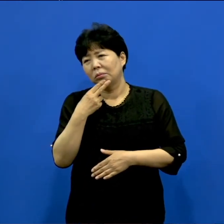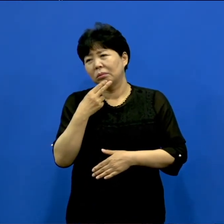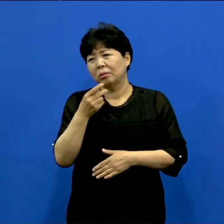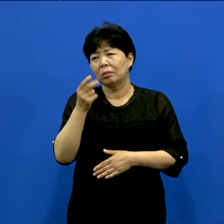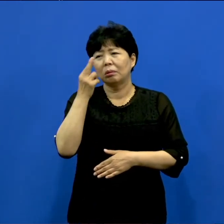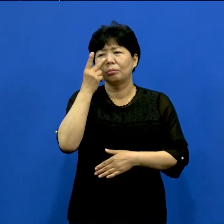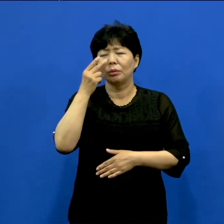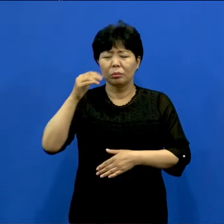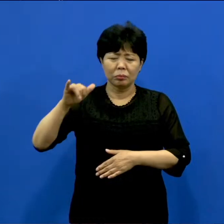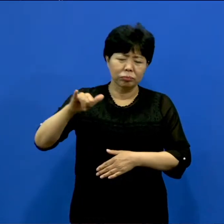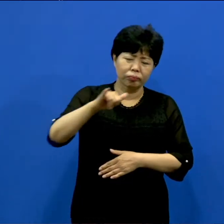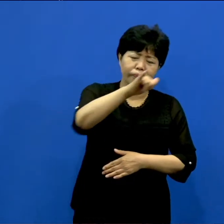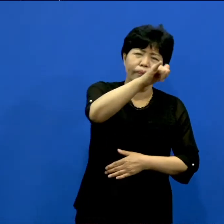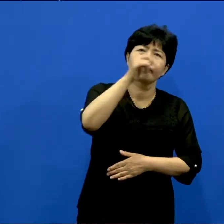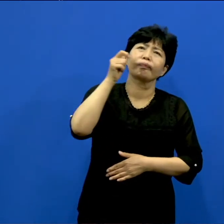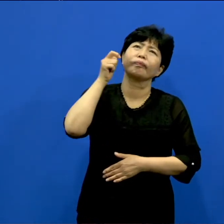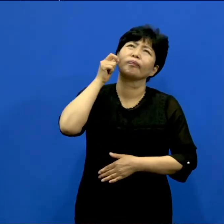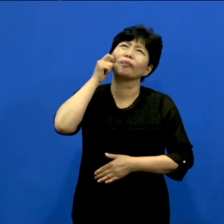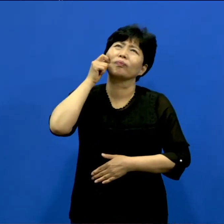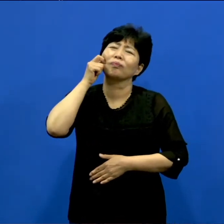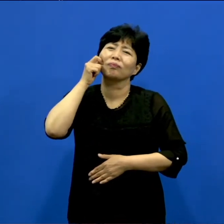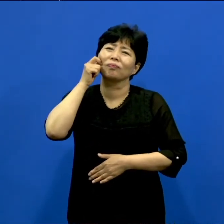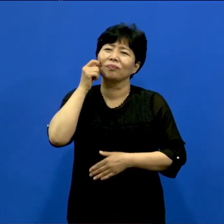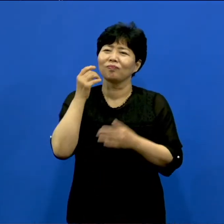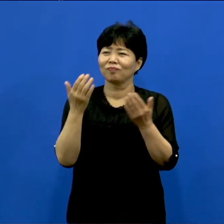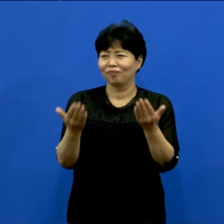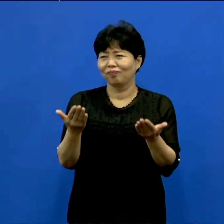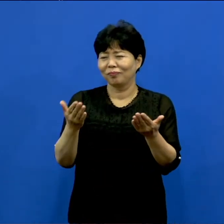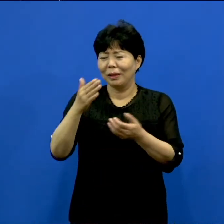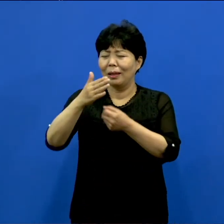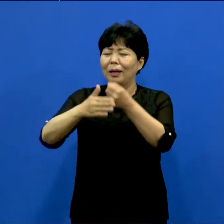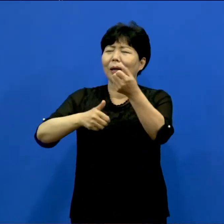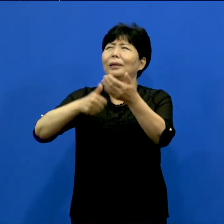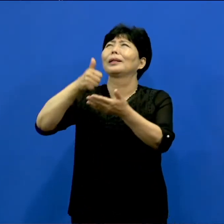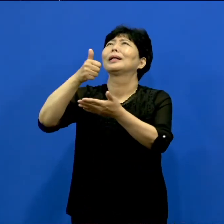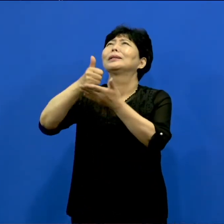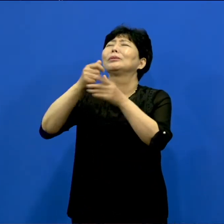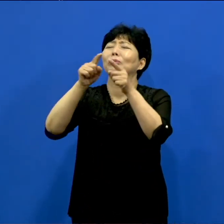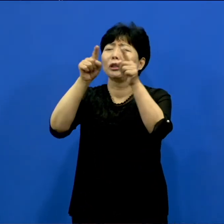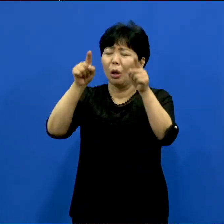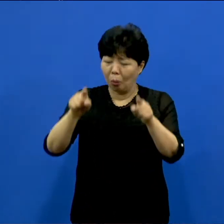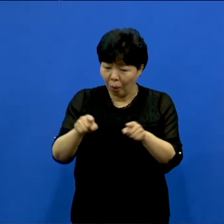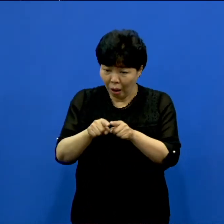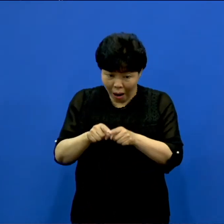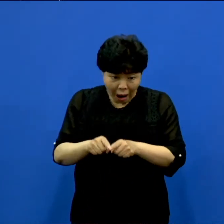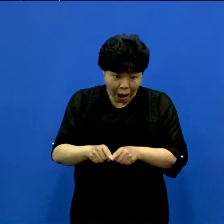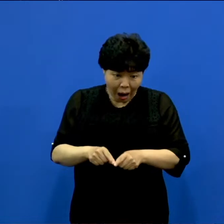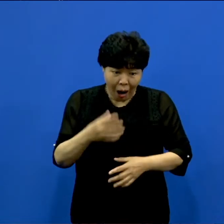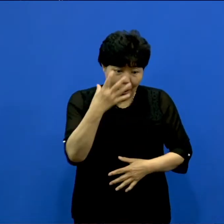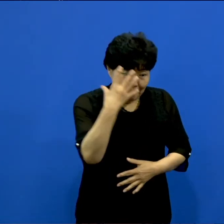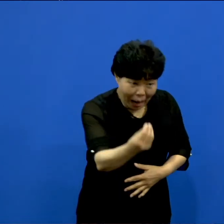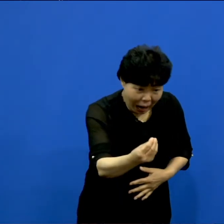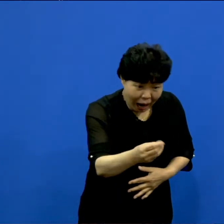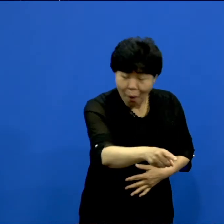끝났다. 그리고 제가 그랬어요. 하나님 여권, 이러니까 딱 눈에 보이는 거예요.